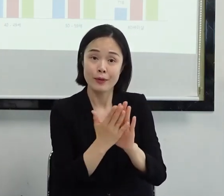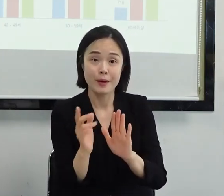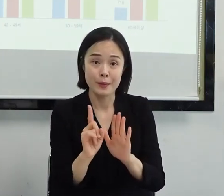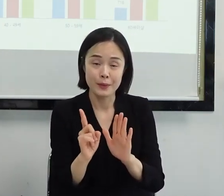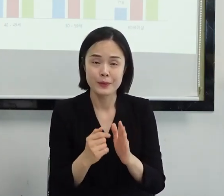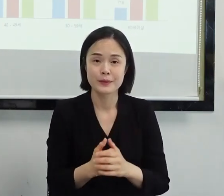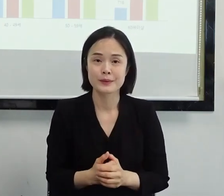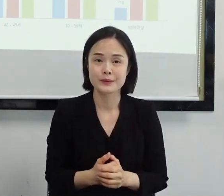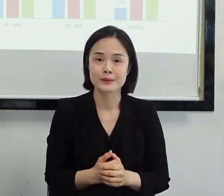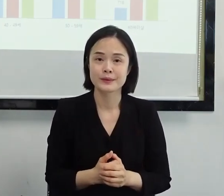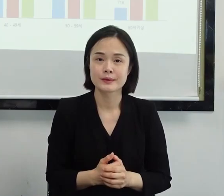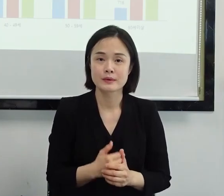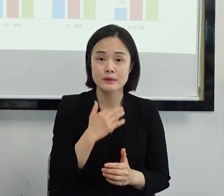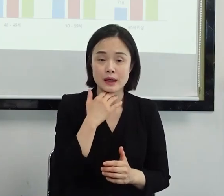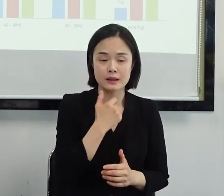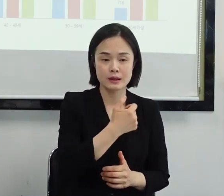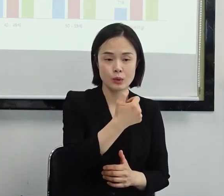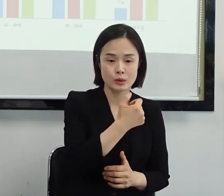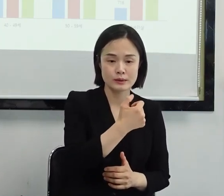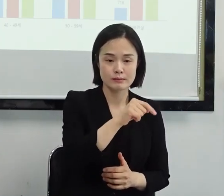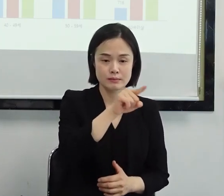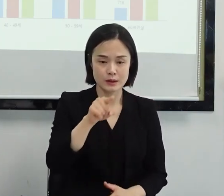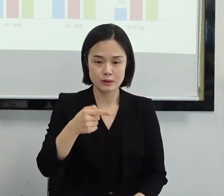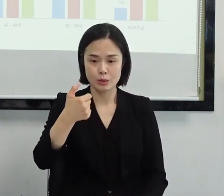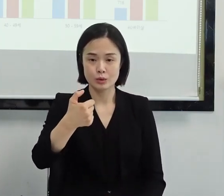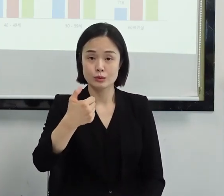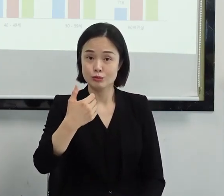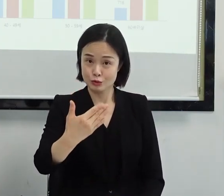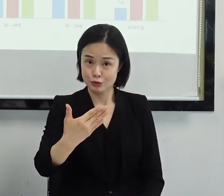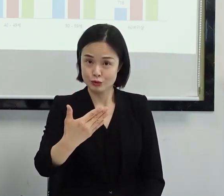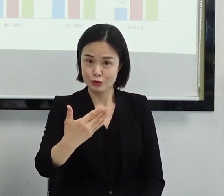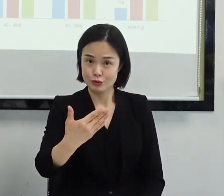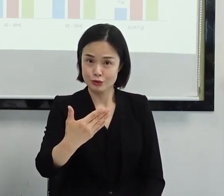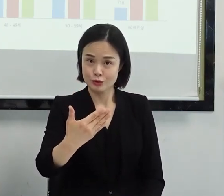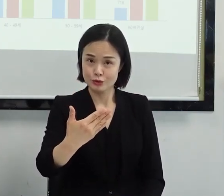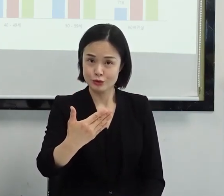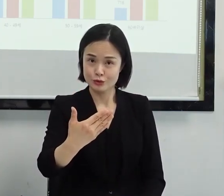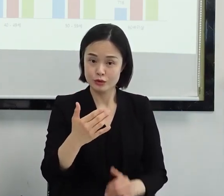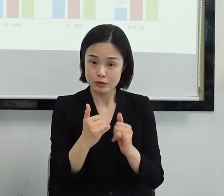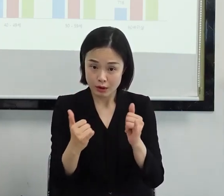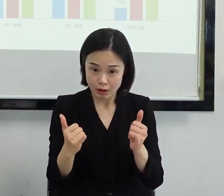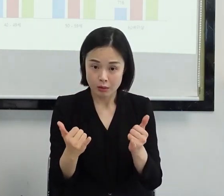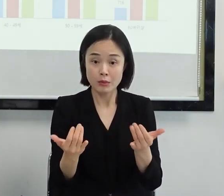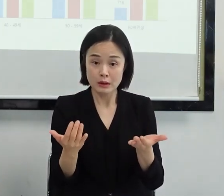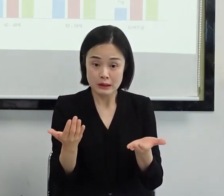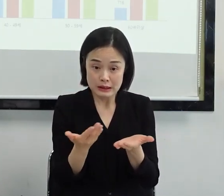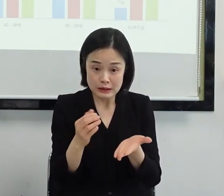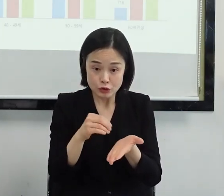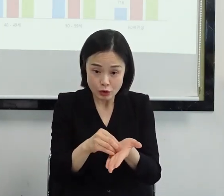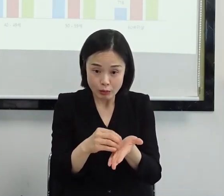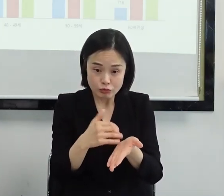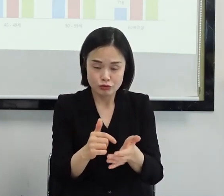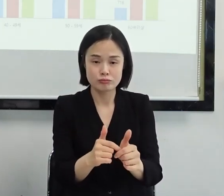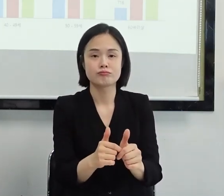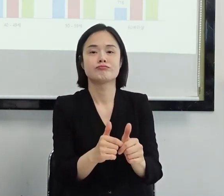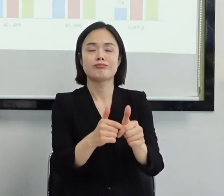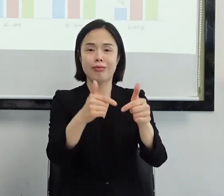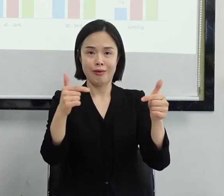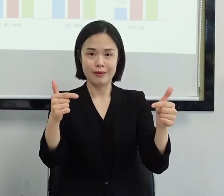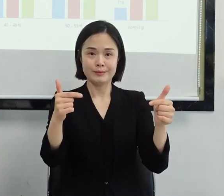역시 50에서 59세인 분들이 이제 상당히 많이 늘었고요. 60세